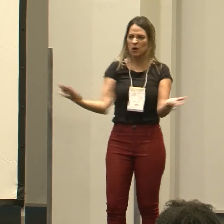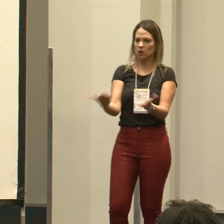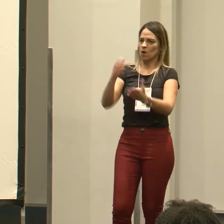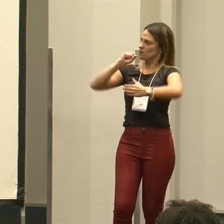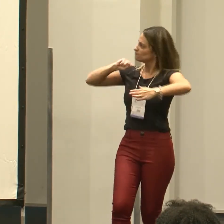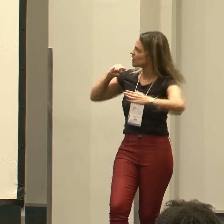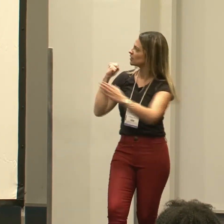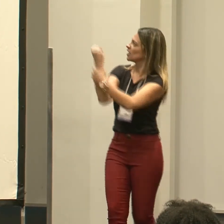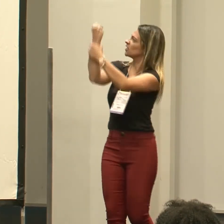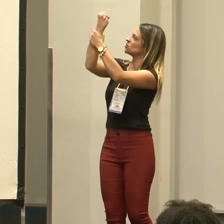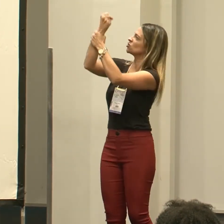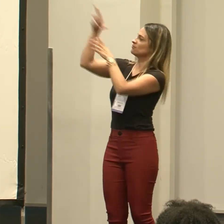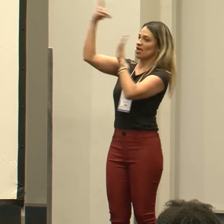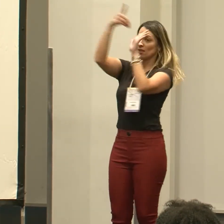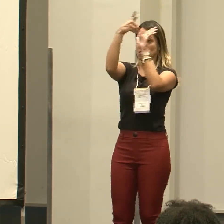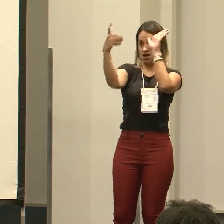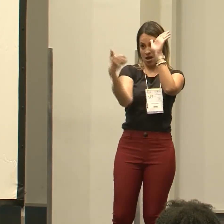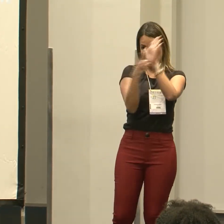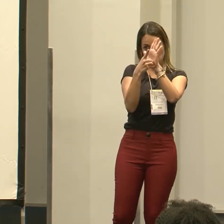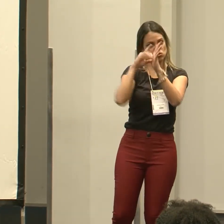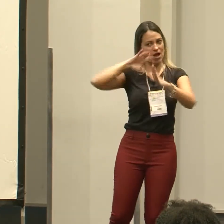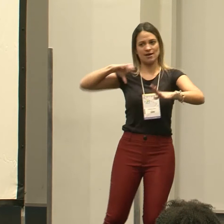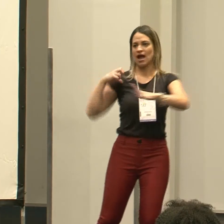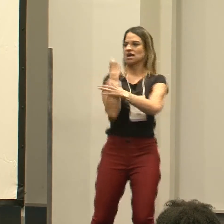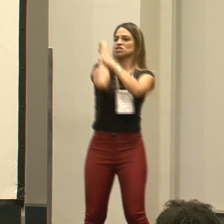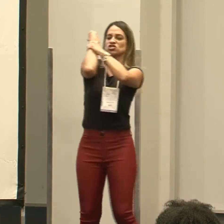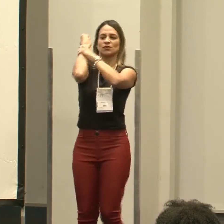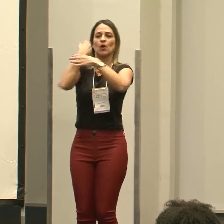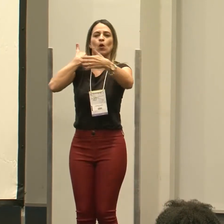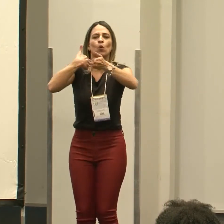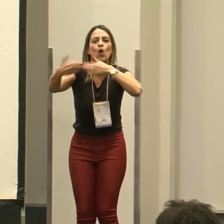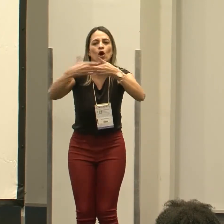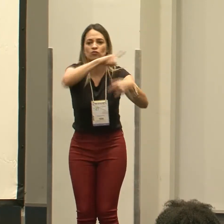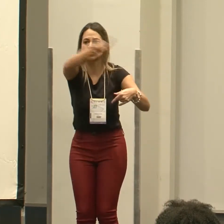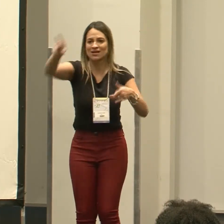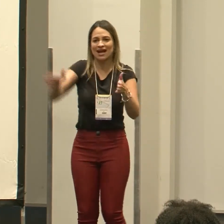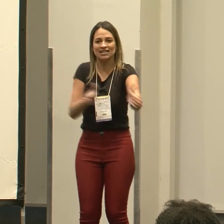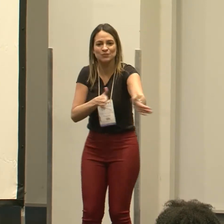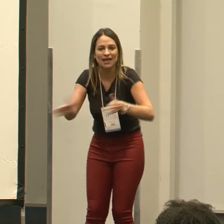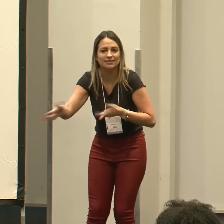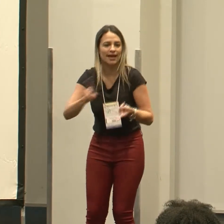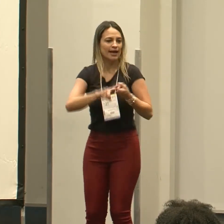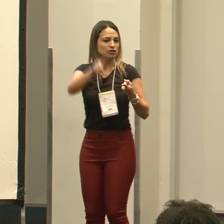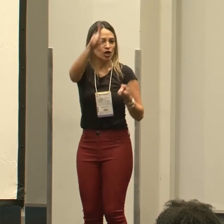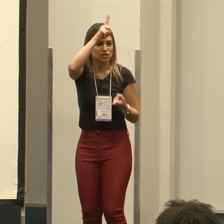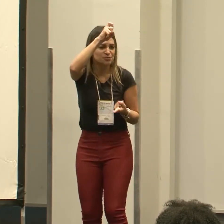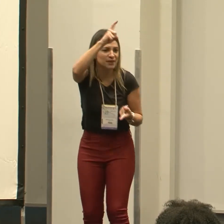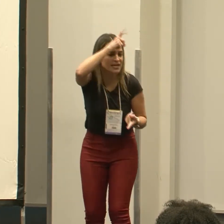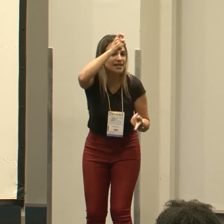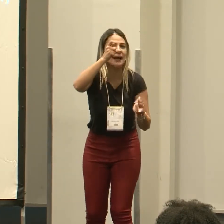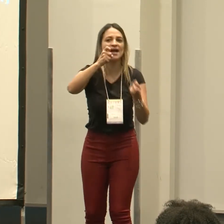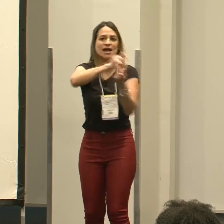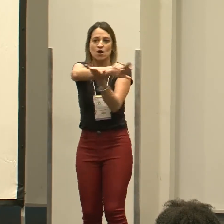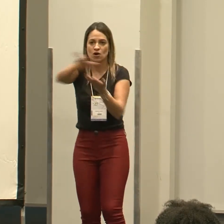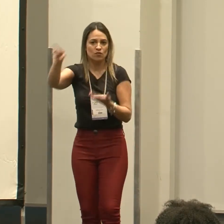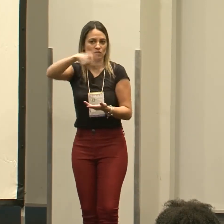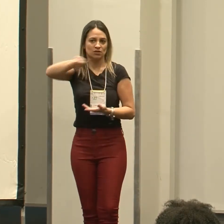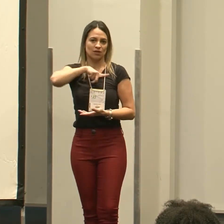Então, no começo, foi uma garantia, o decreto foi uma garantia. Qualquer um de vocês pode ter acessibilidade em